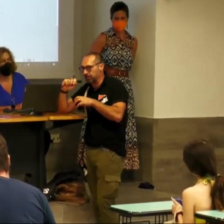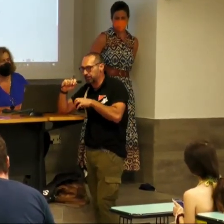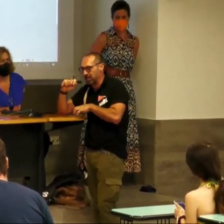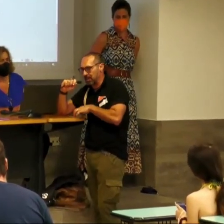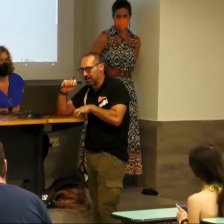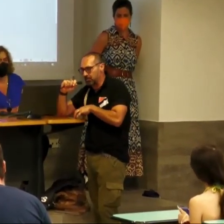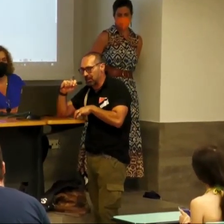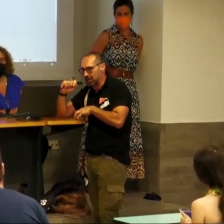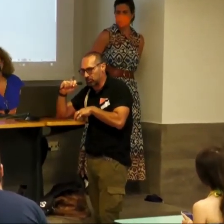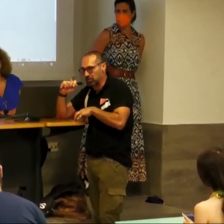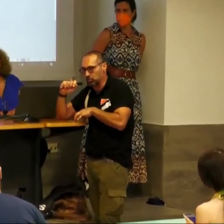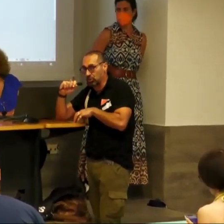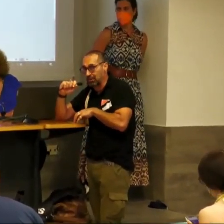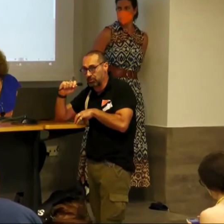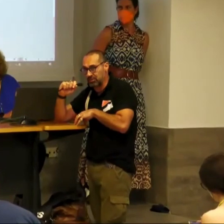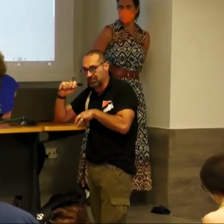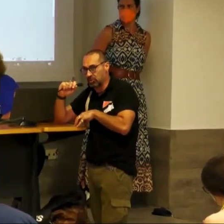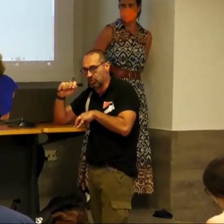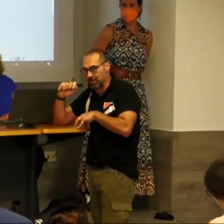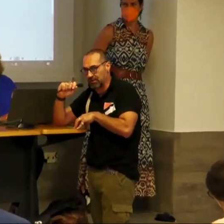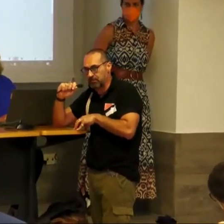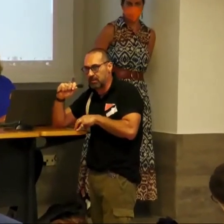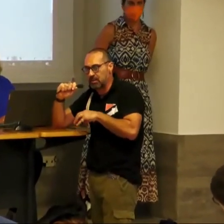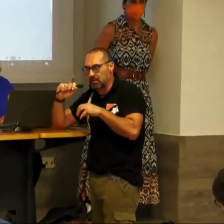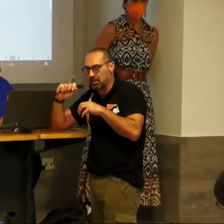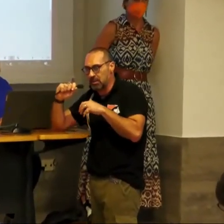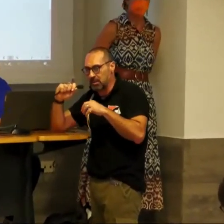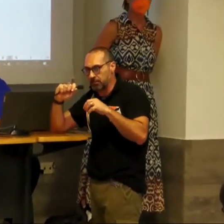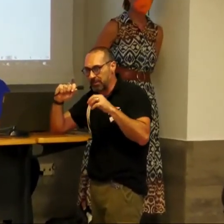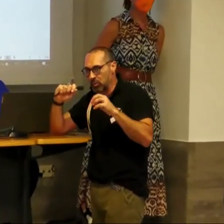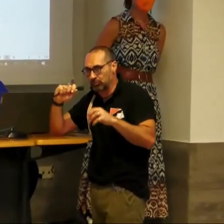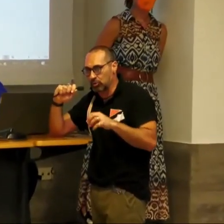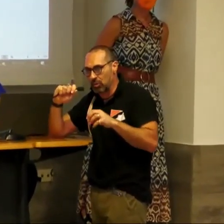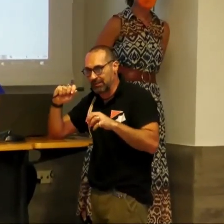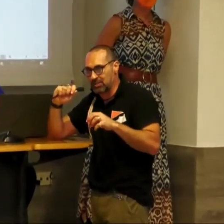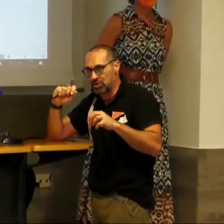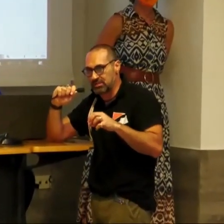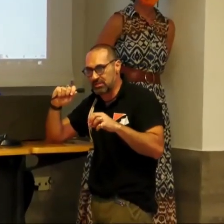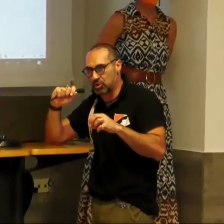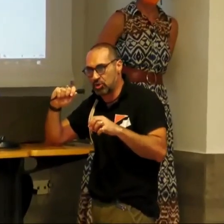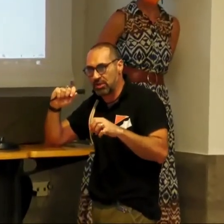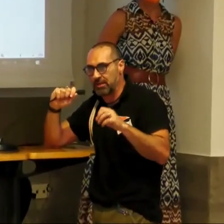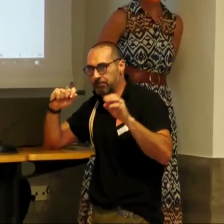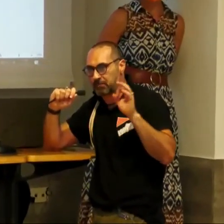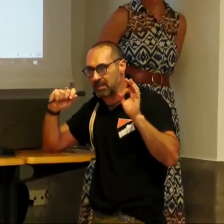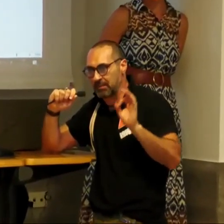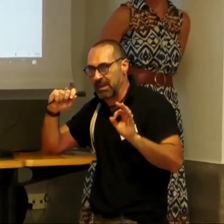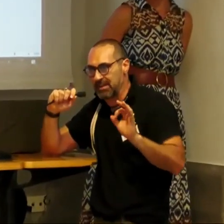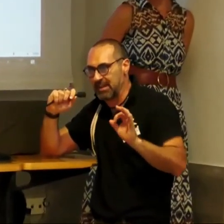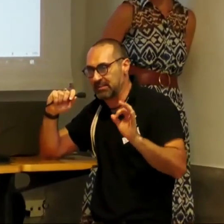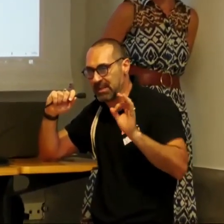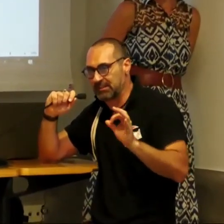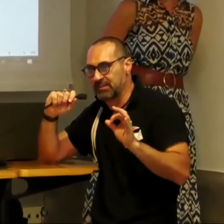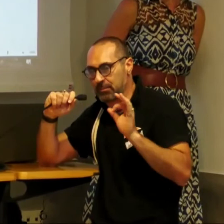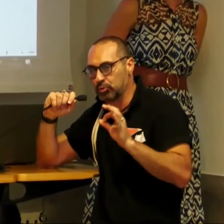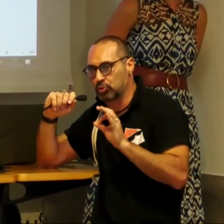anche soprattutto alla posta elettronica, per quanto riguarda scienze storiche, la